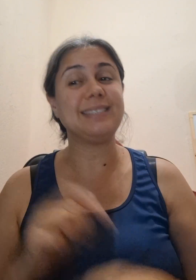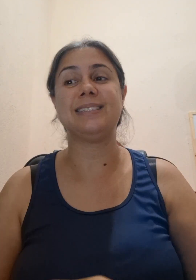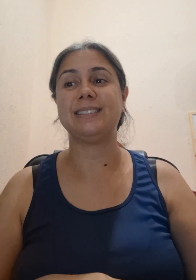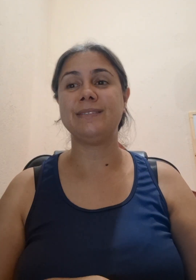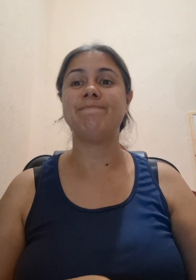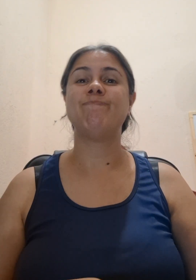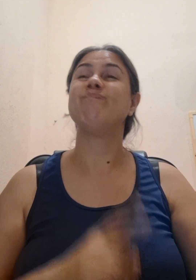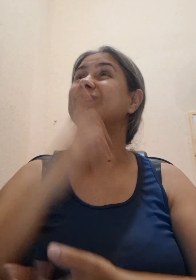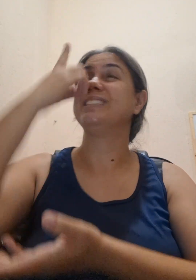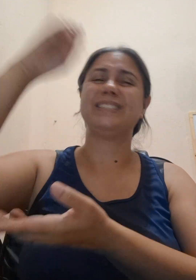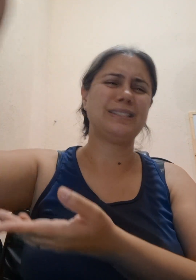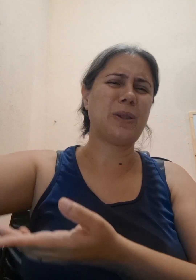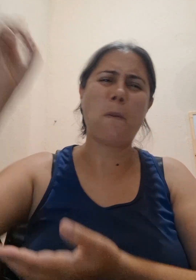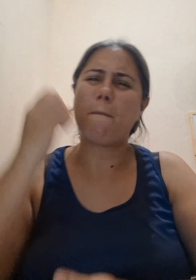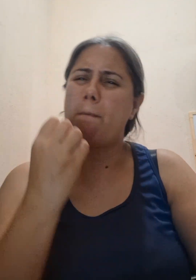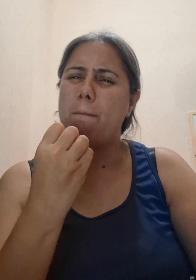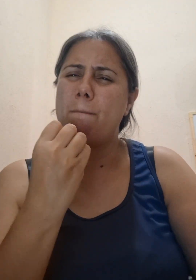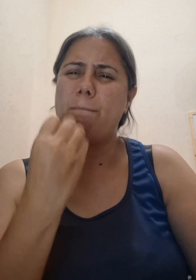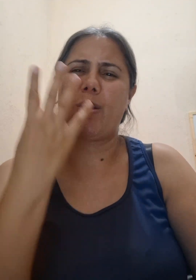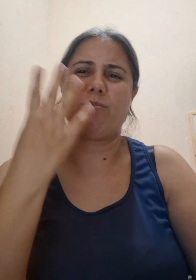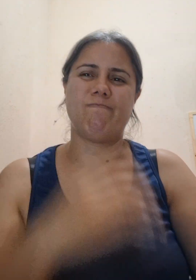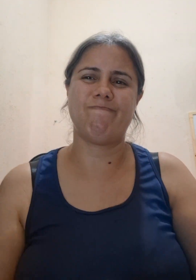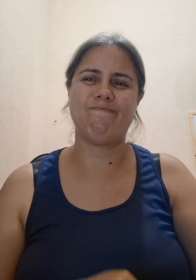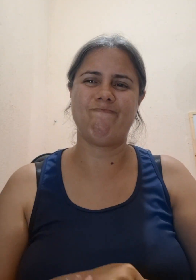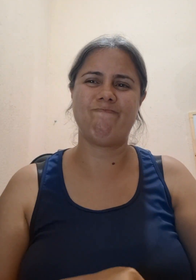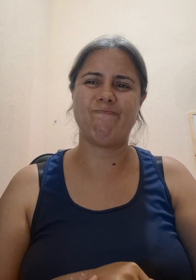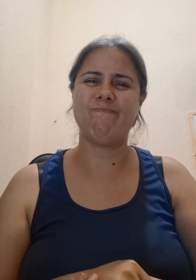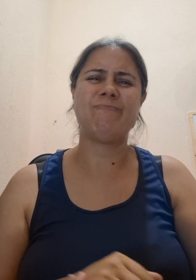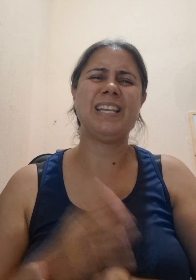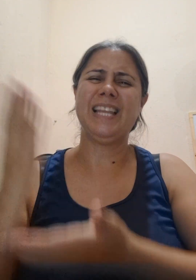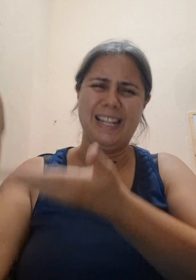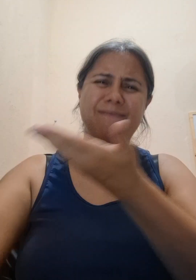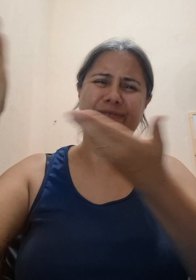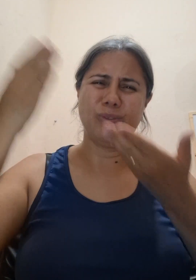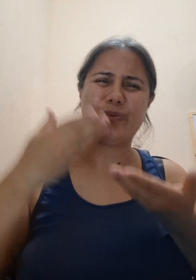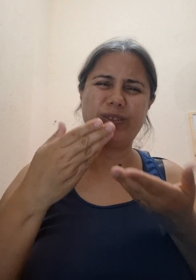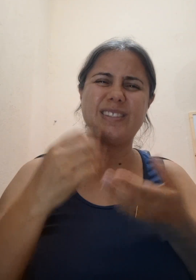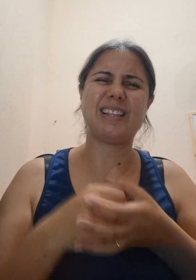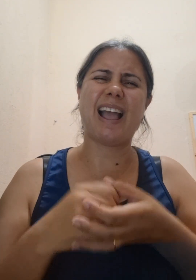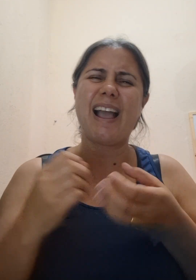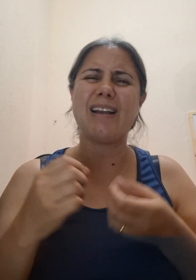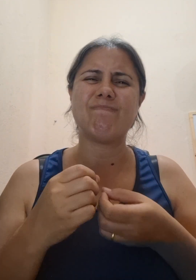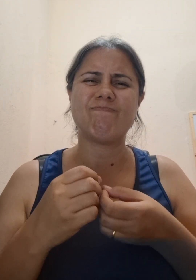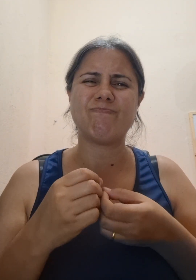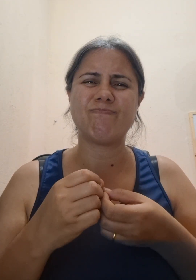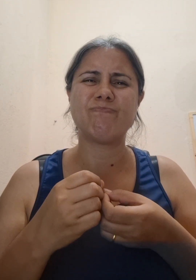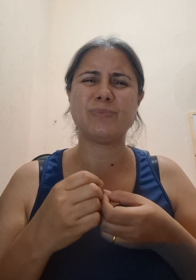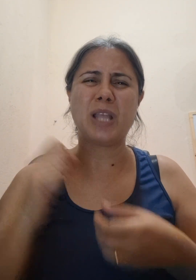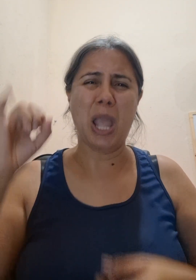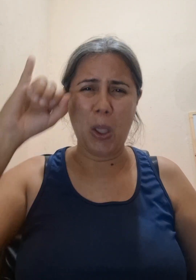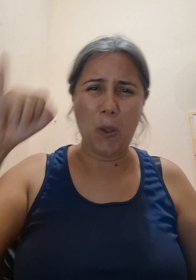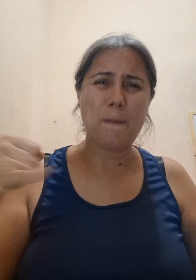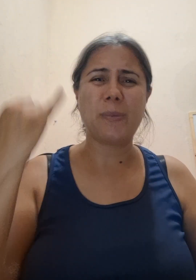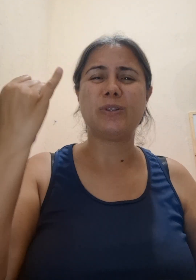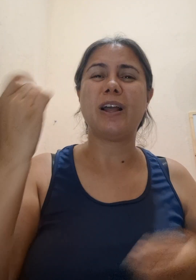Isso é o que o pecado faz, mas Deus é muito bom e Ele nos